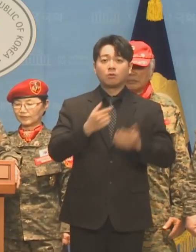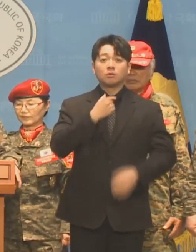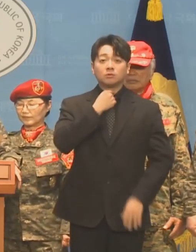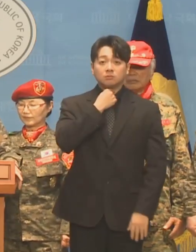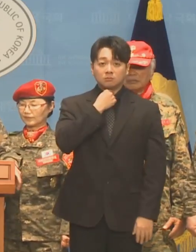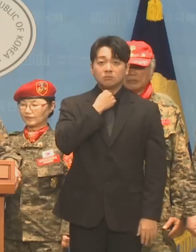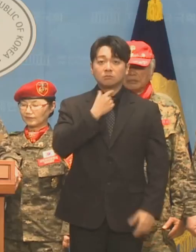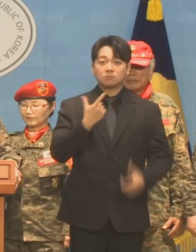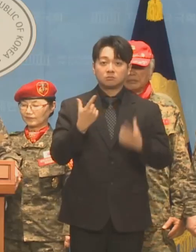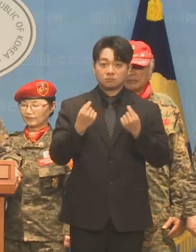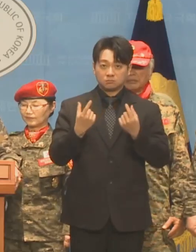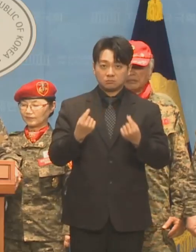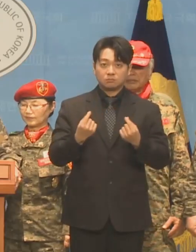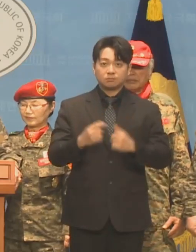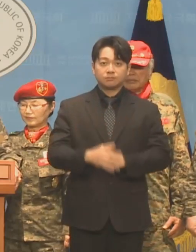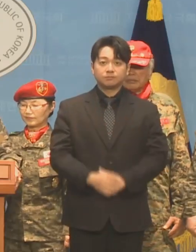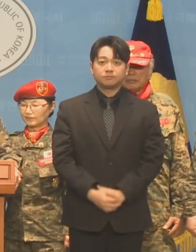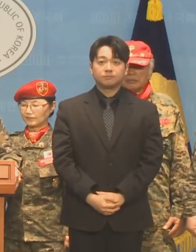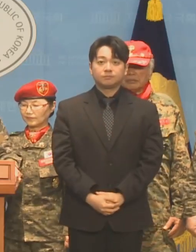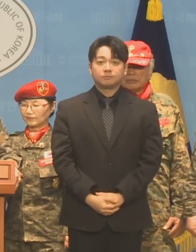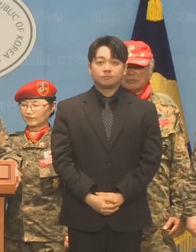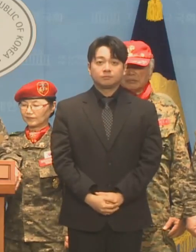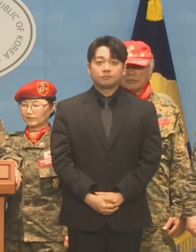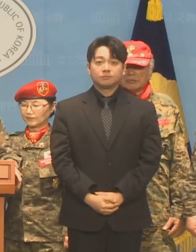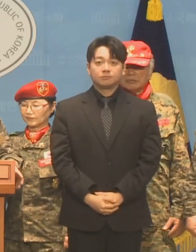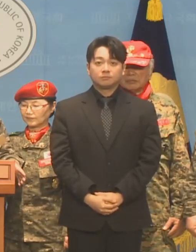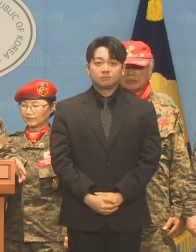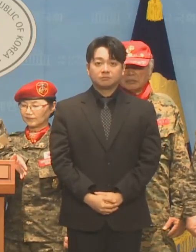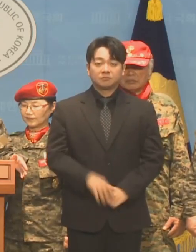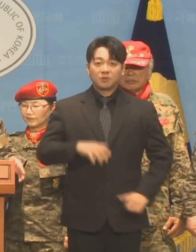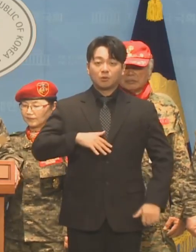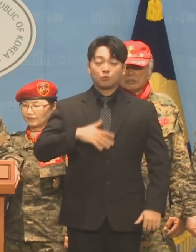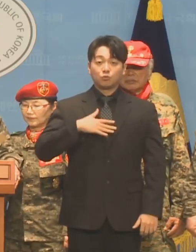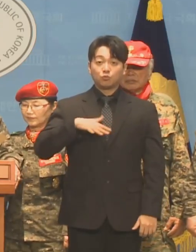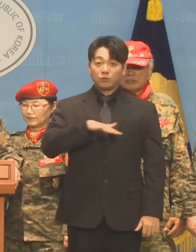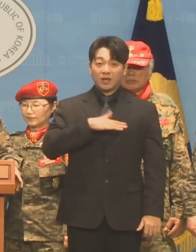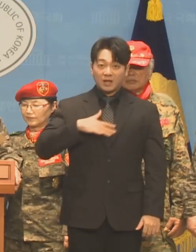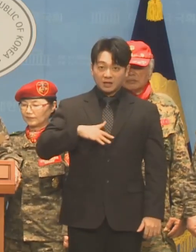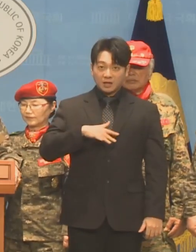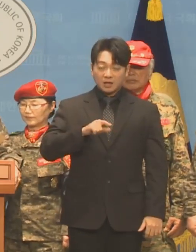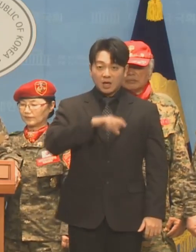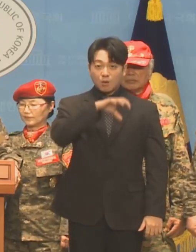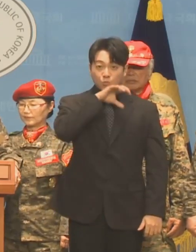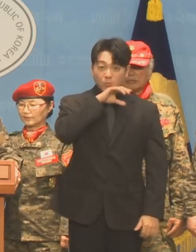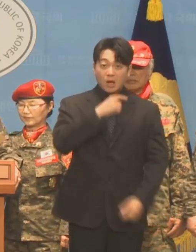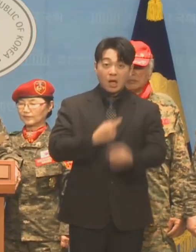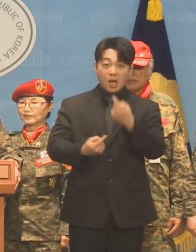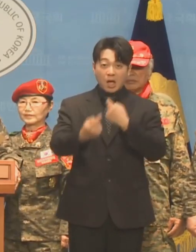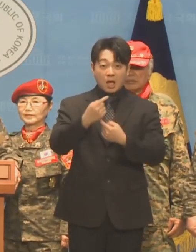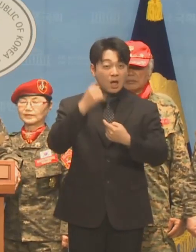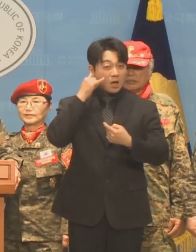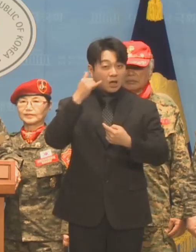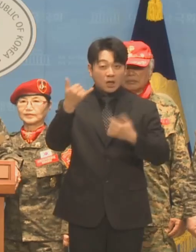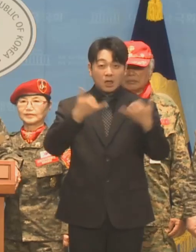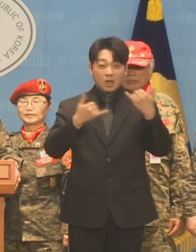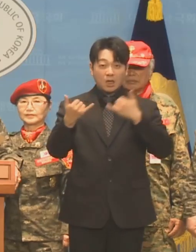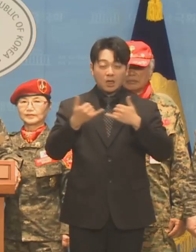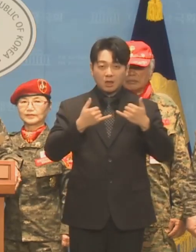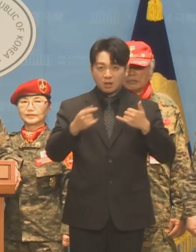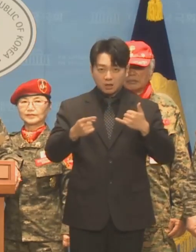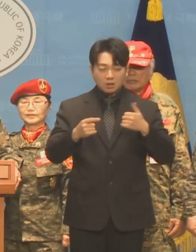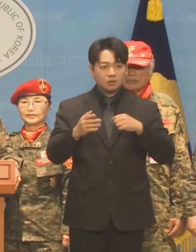그러나 많은 전화로 항의를 하면서 이게 가만히 있을 수가 없지 않느냐